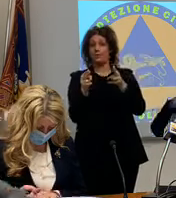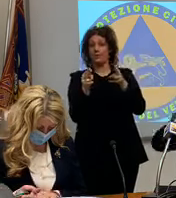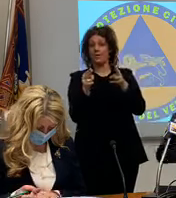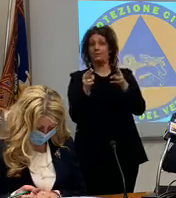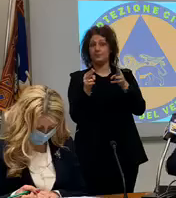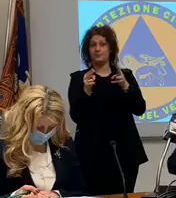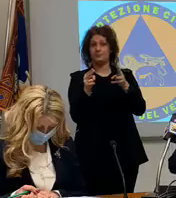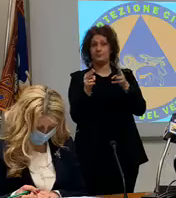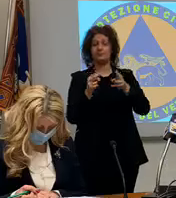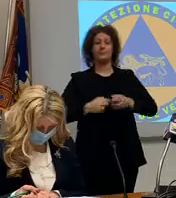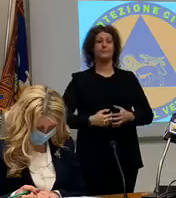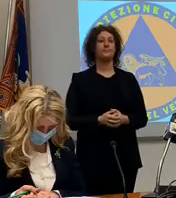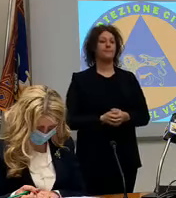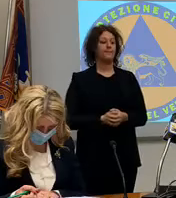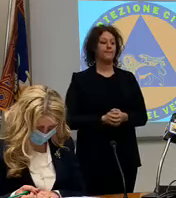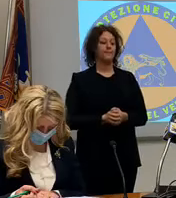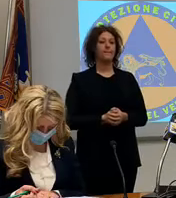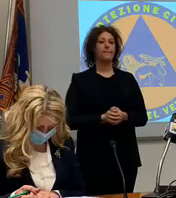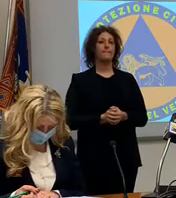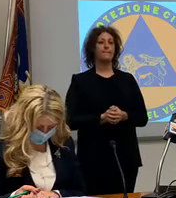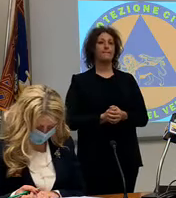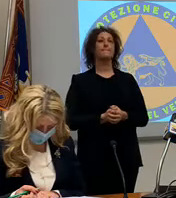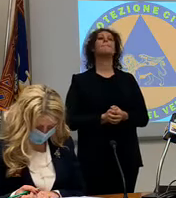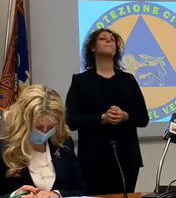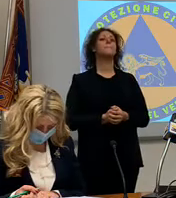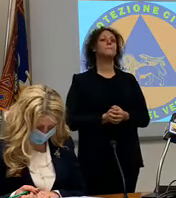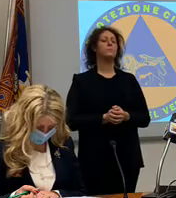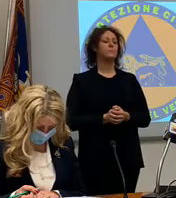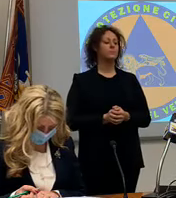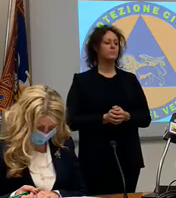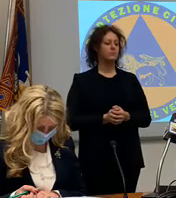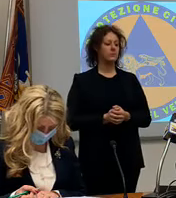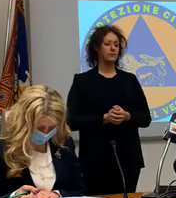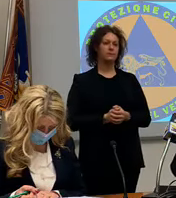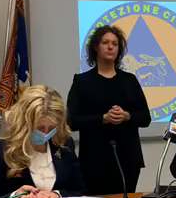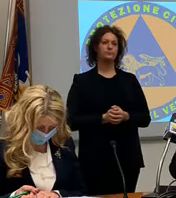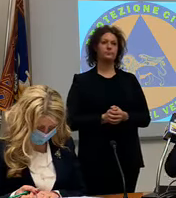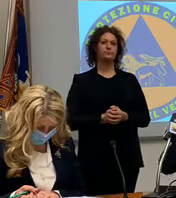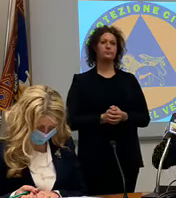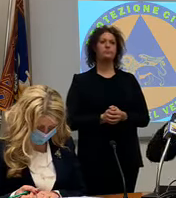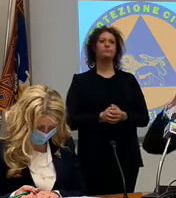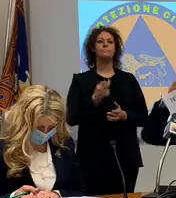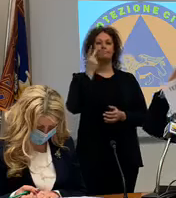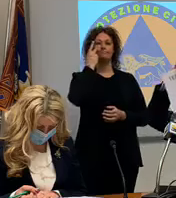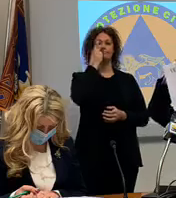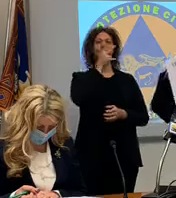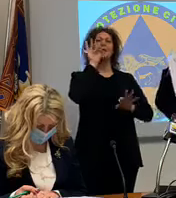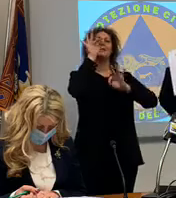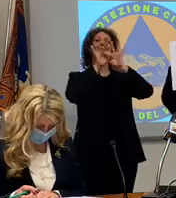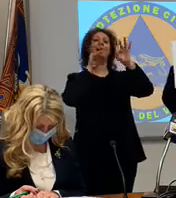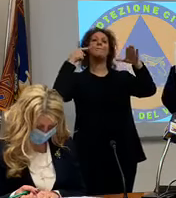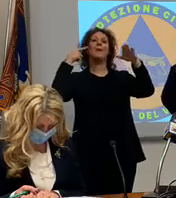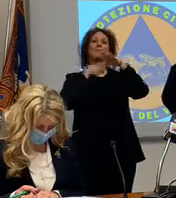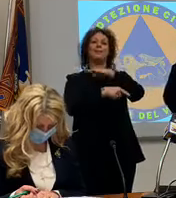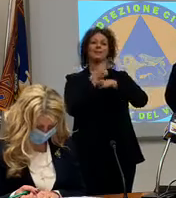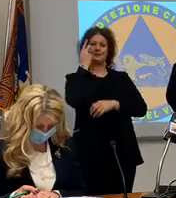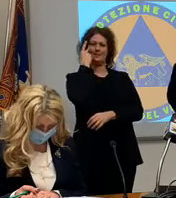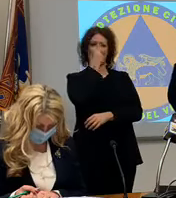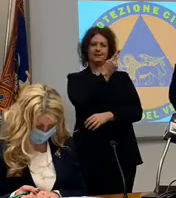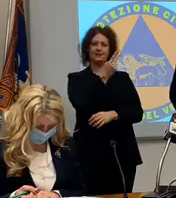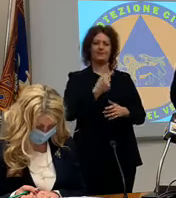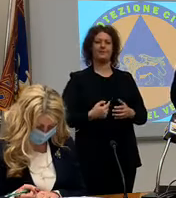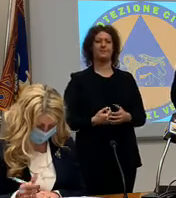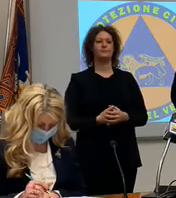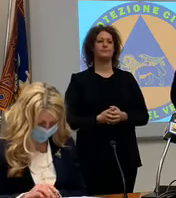2068 e se guardiamo i dati Vi faccio notare le terapie Intensive che è da giorni che